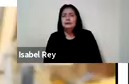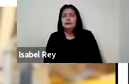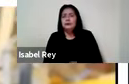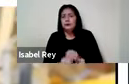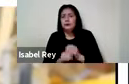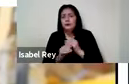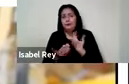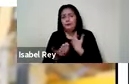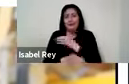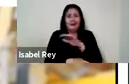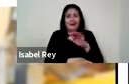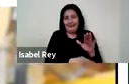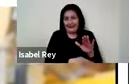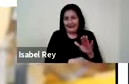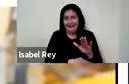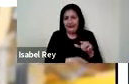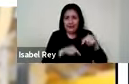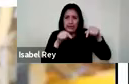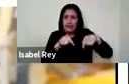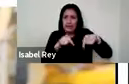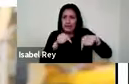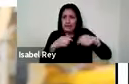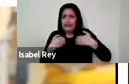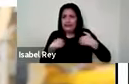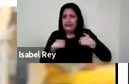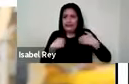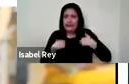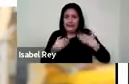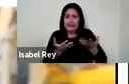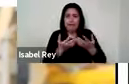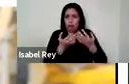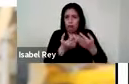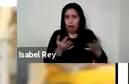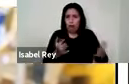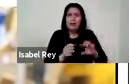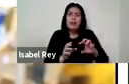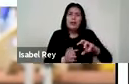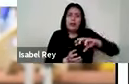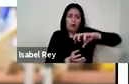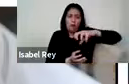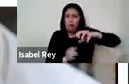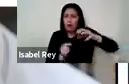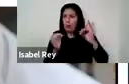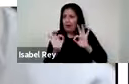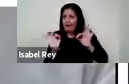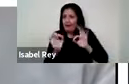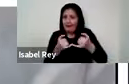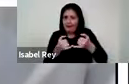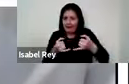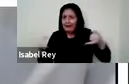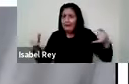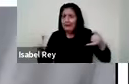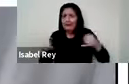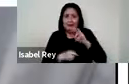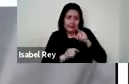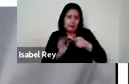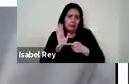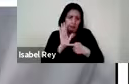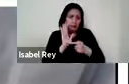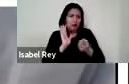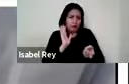Buenas tardes. Desde acá tenemos un prototipo para poder encender un foco sin cables. Entonces aquí le vamos a mostrar.